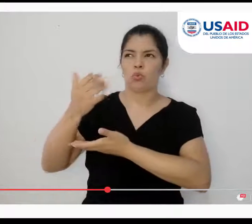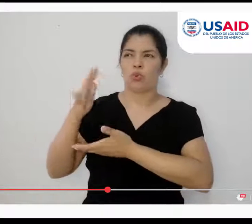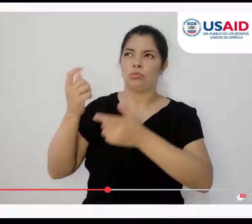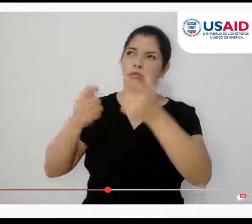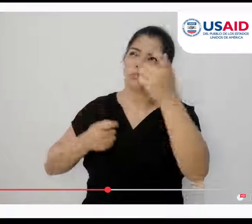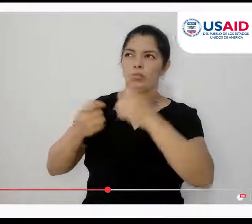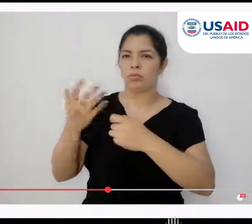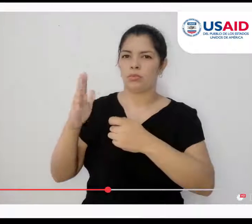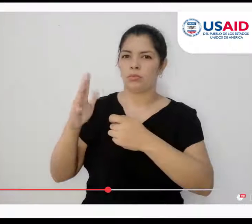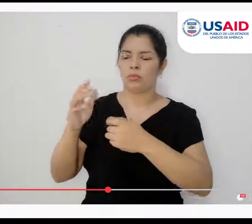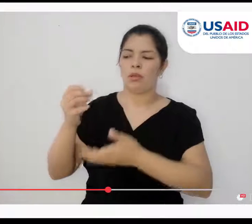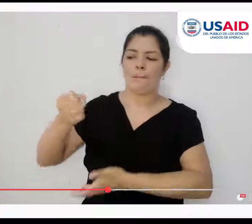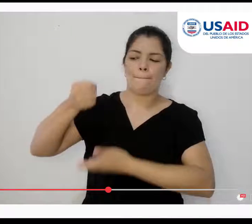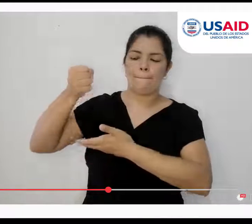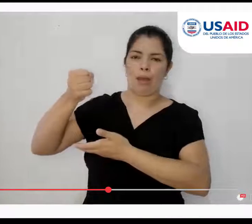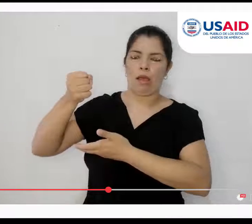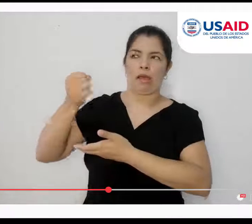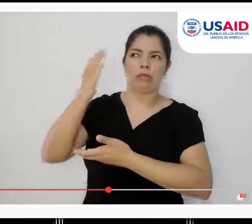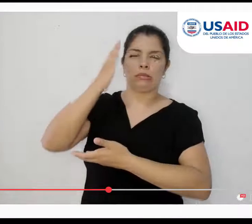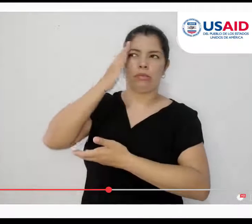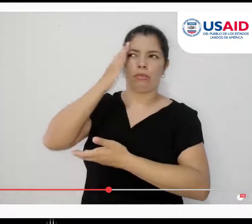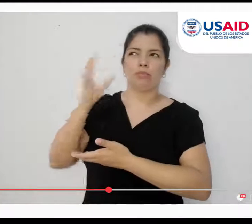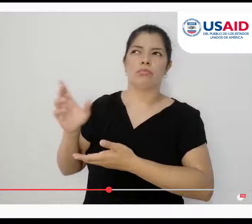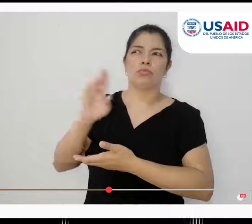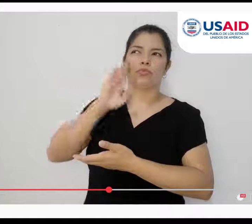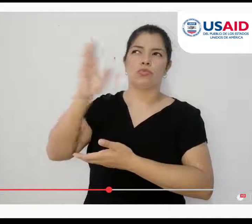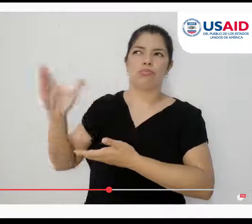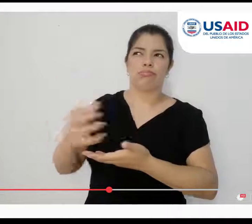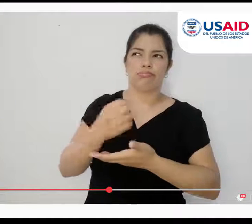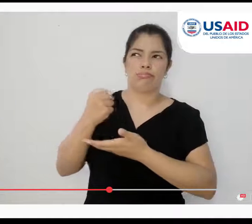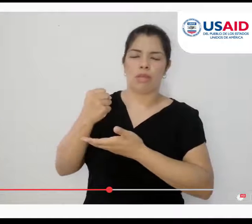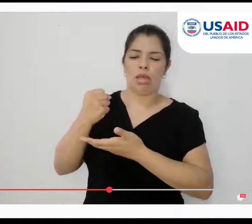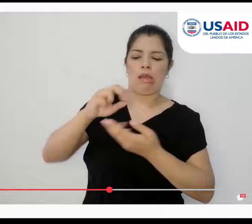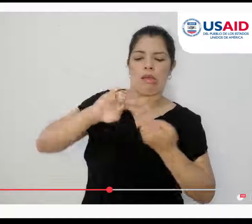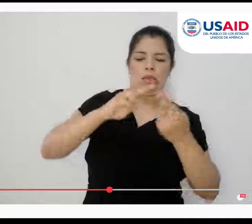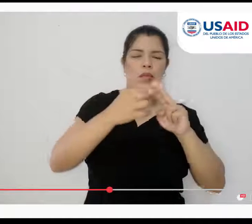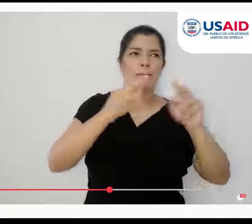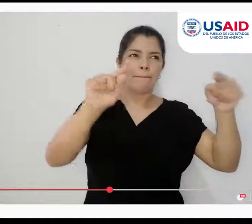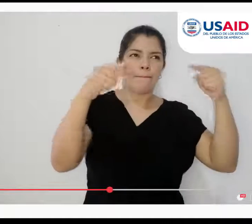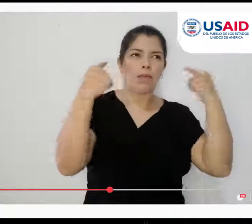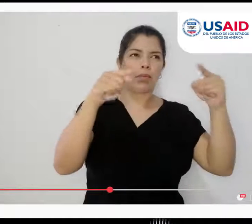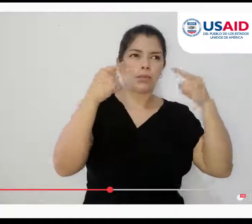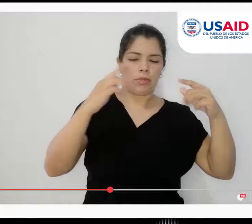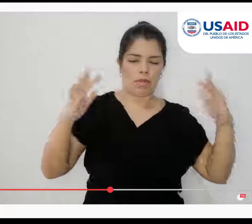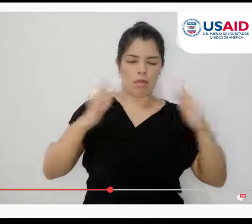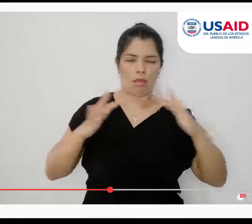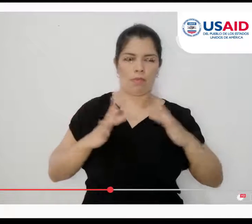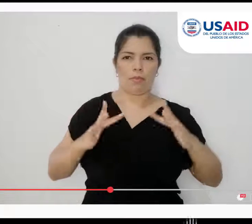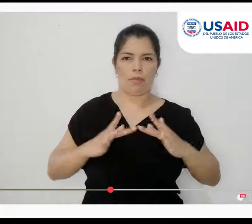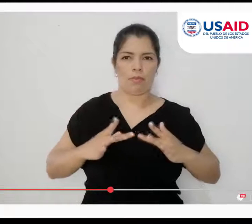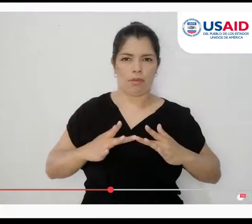se trazan unas metas. La invitación a los ciudadanos sería